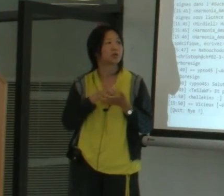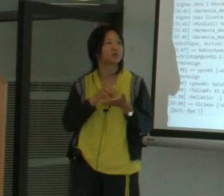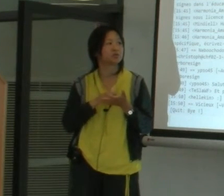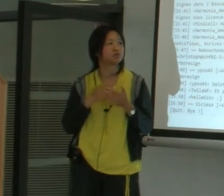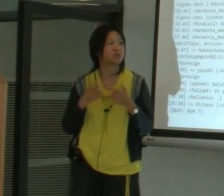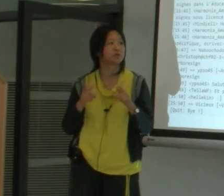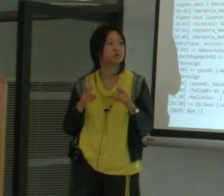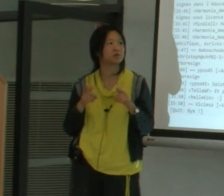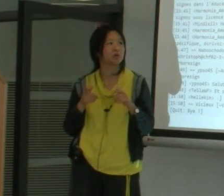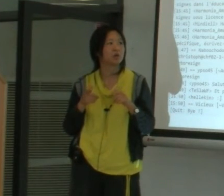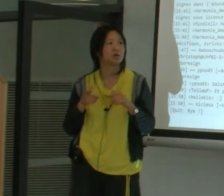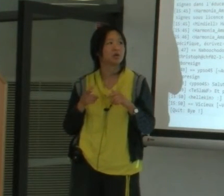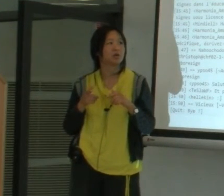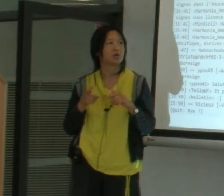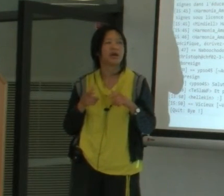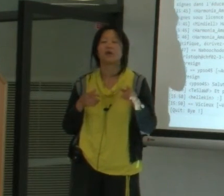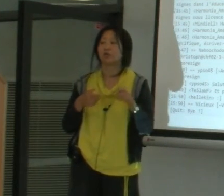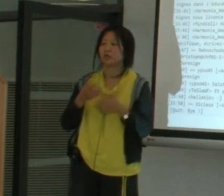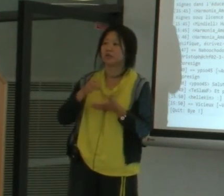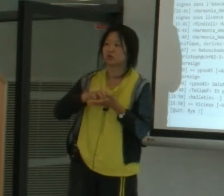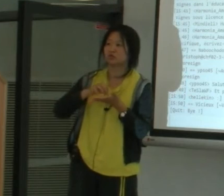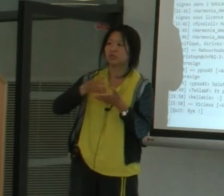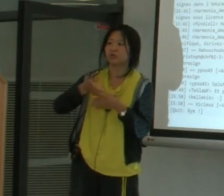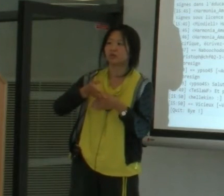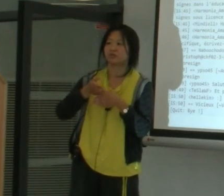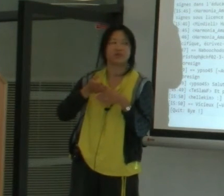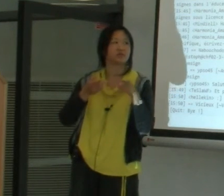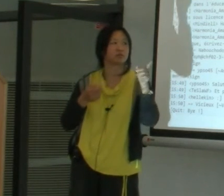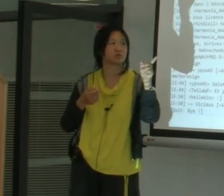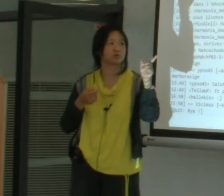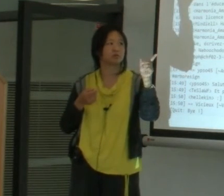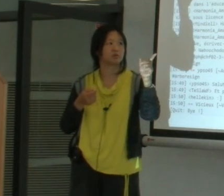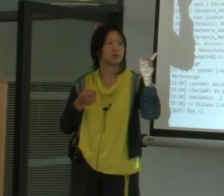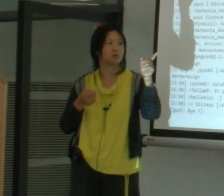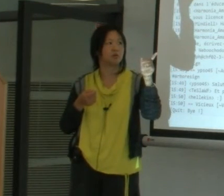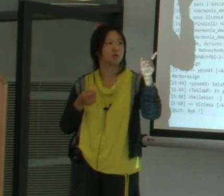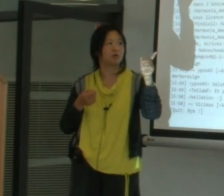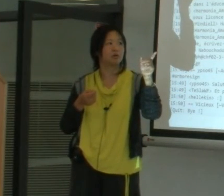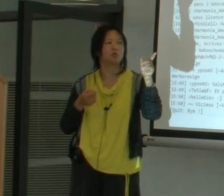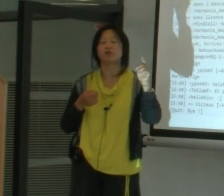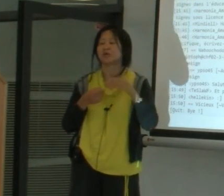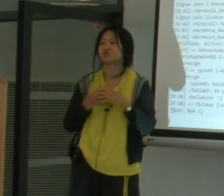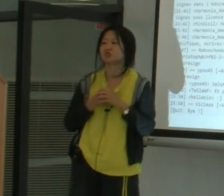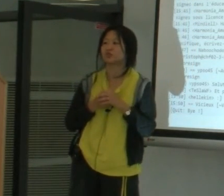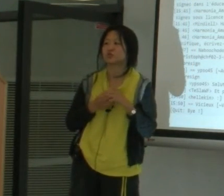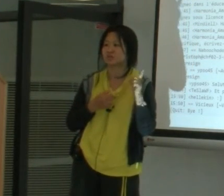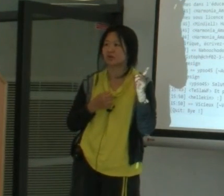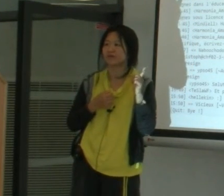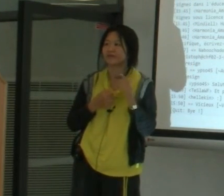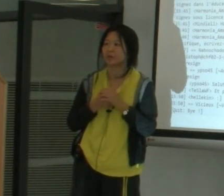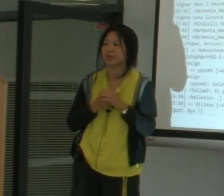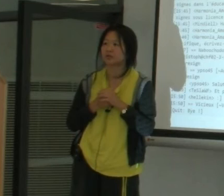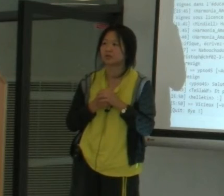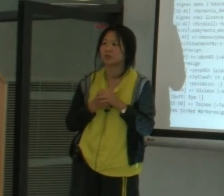Au Capitole du Libre. Alors, au Capitole du Libre, en fait, on pourra échanger plus parce qu'il y aura